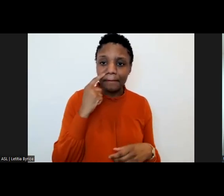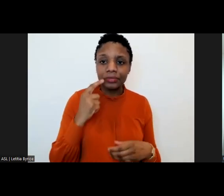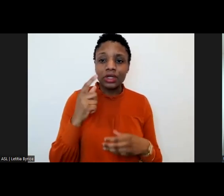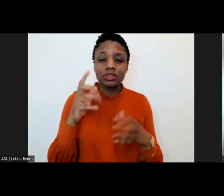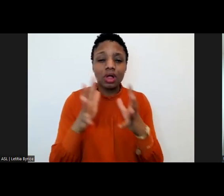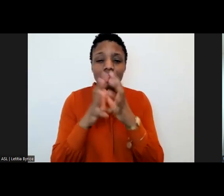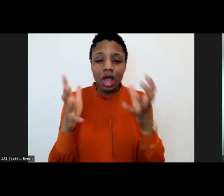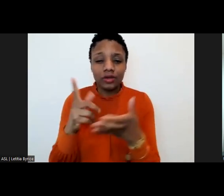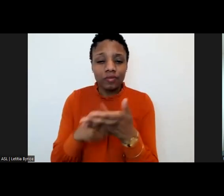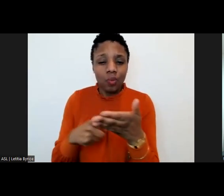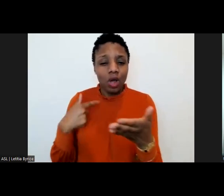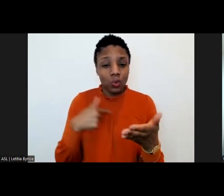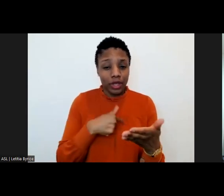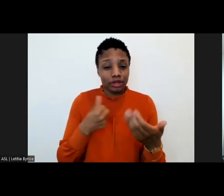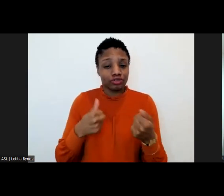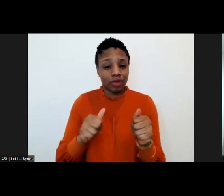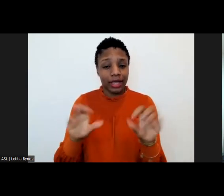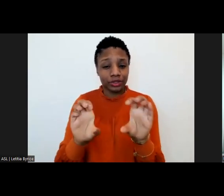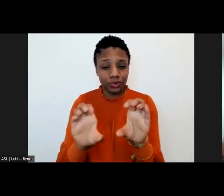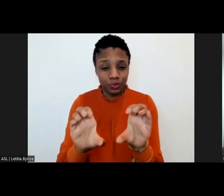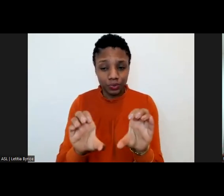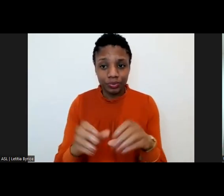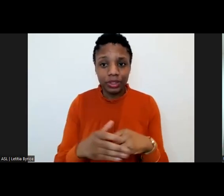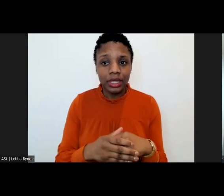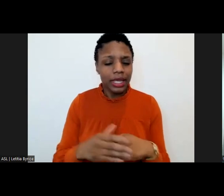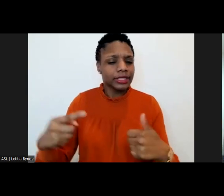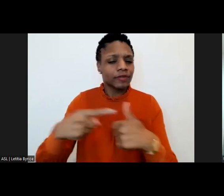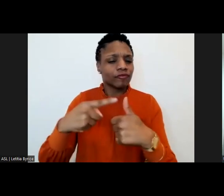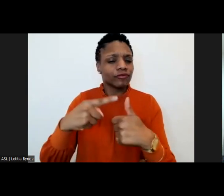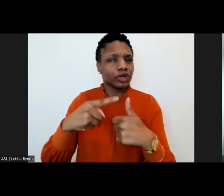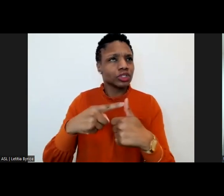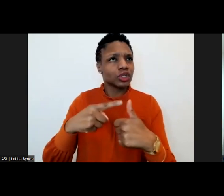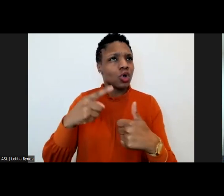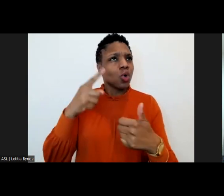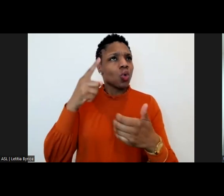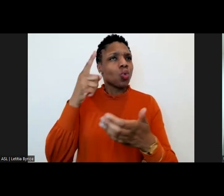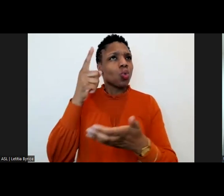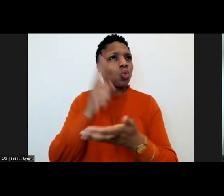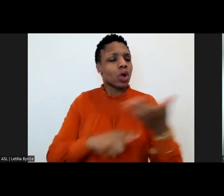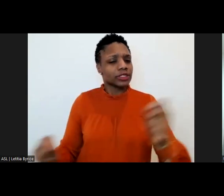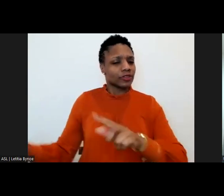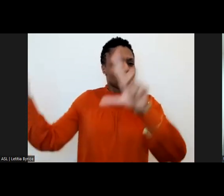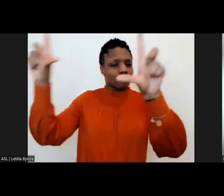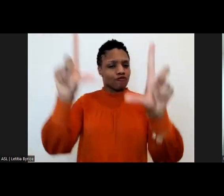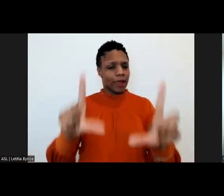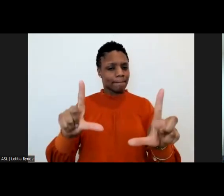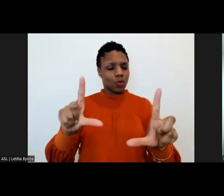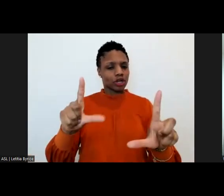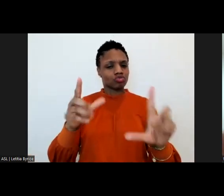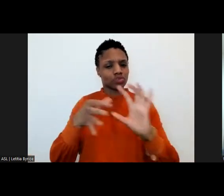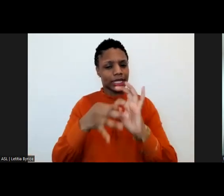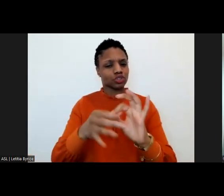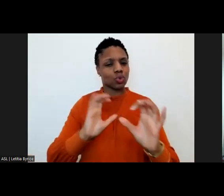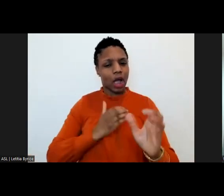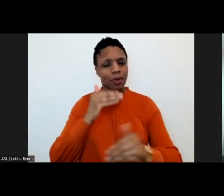pueden participar lo que estamos tratando de entender es cómo ese ese